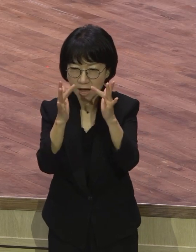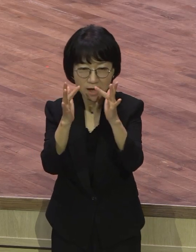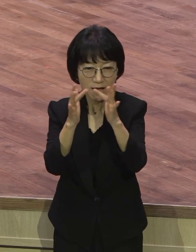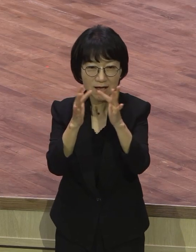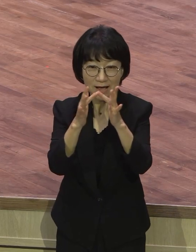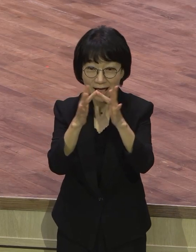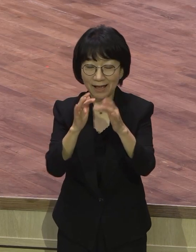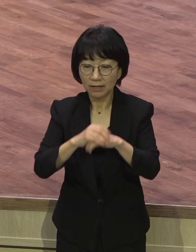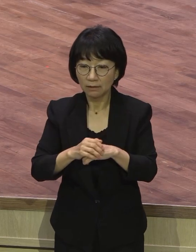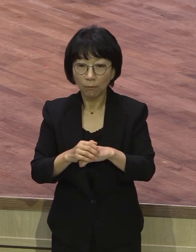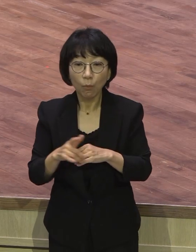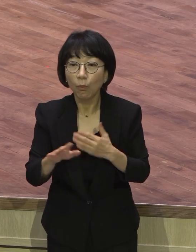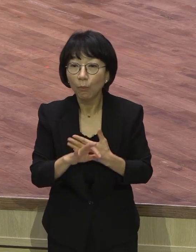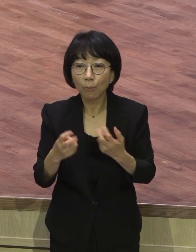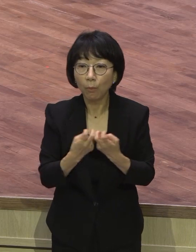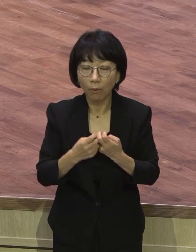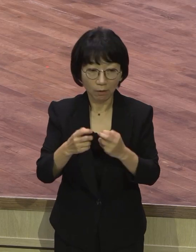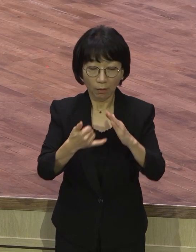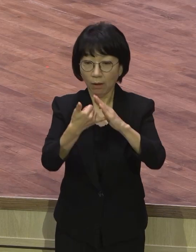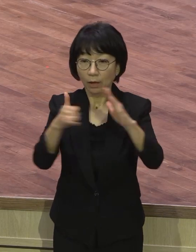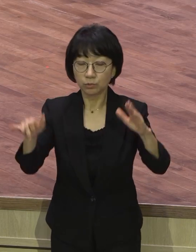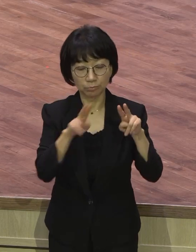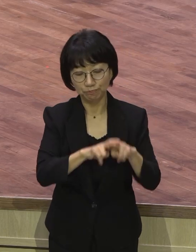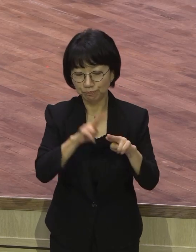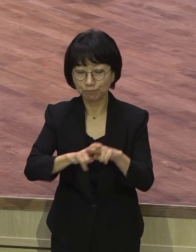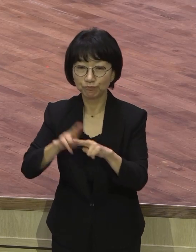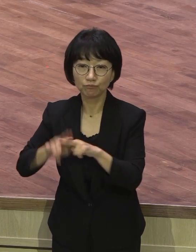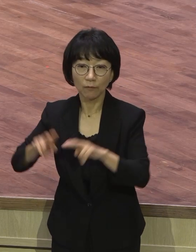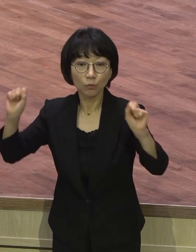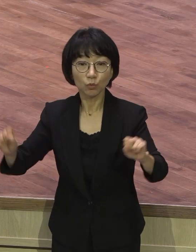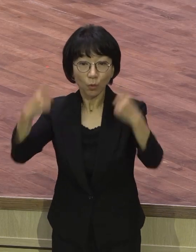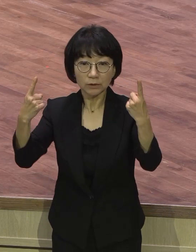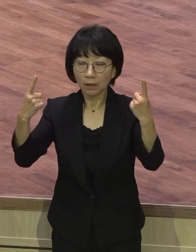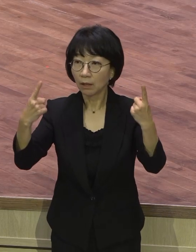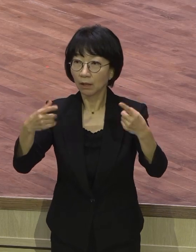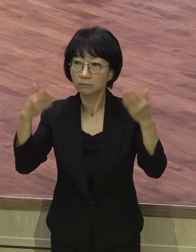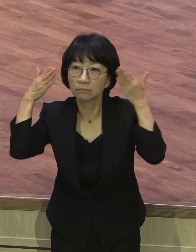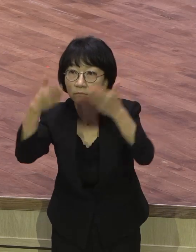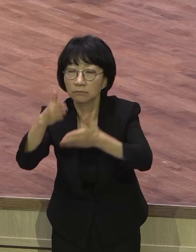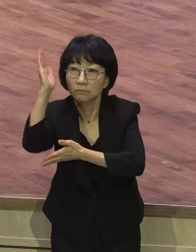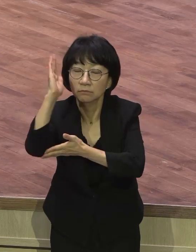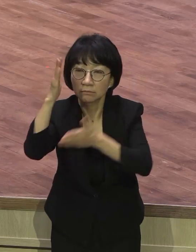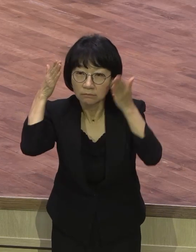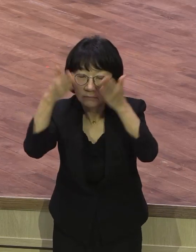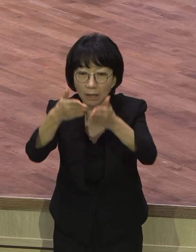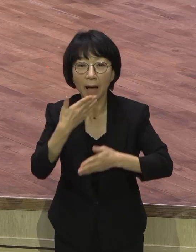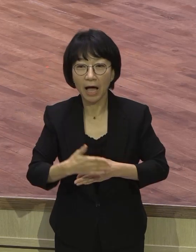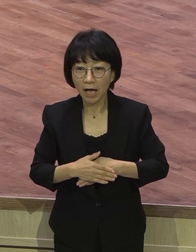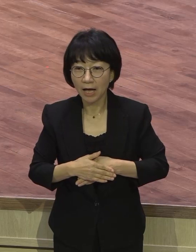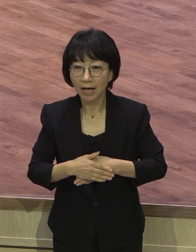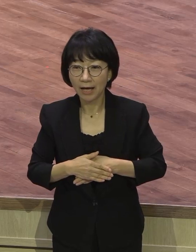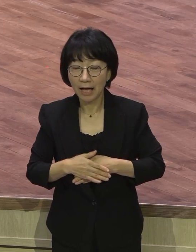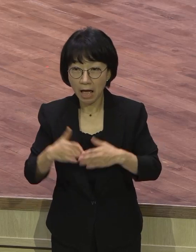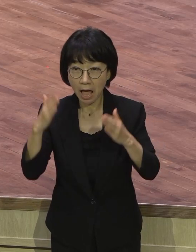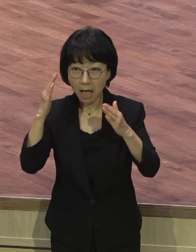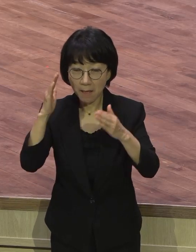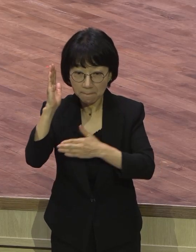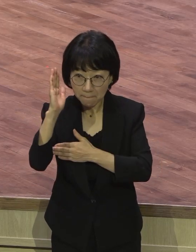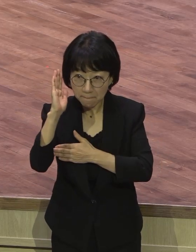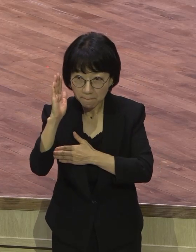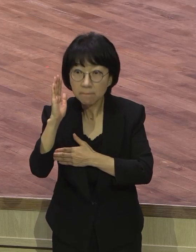가족들이 모여서 보게 되니까 가족들이 메시지를 받고 오직 메시지입니다 이번에는 메시지를 받고 포럼을 할 겁니다